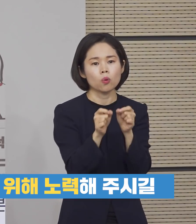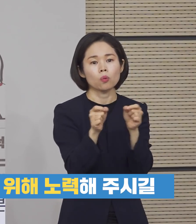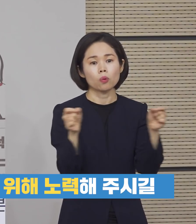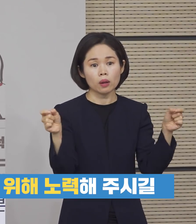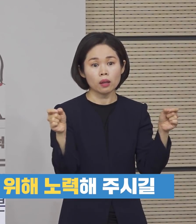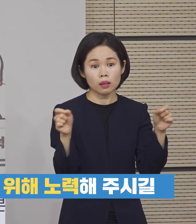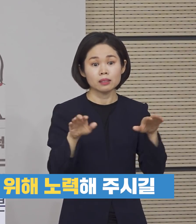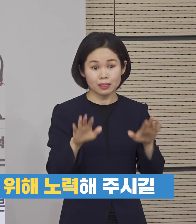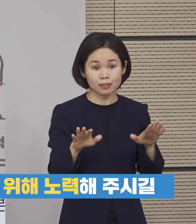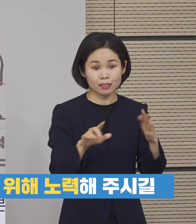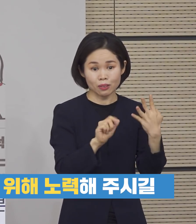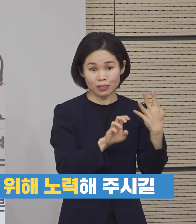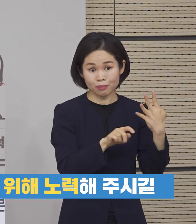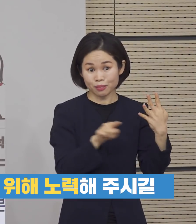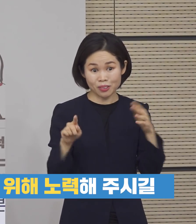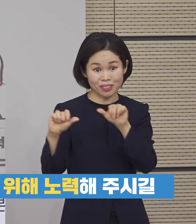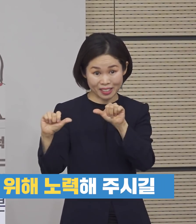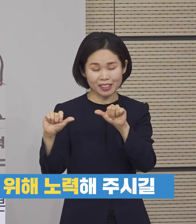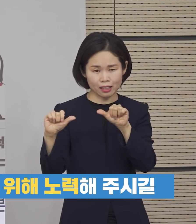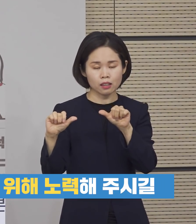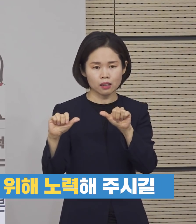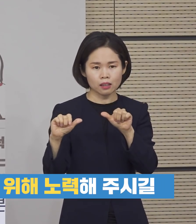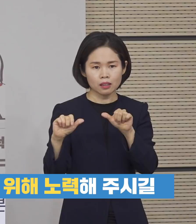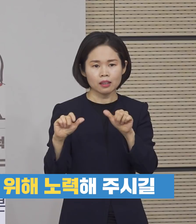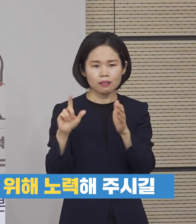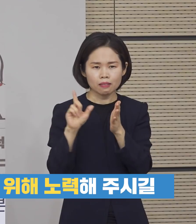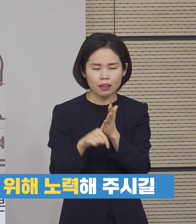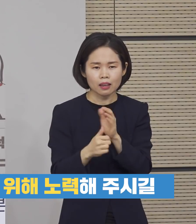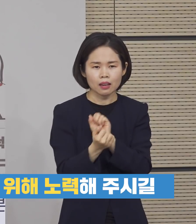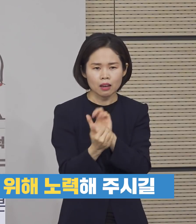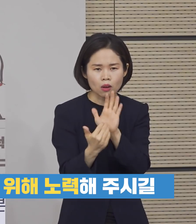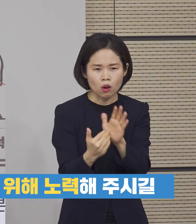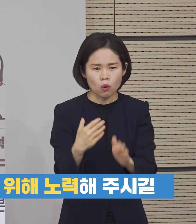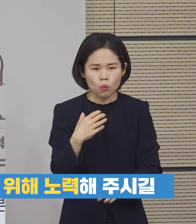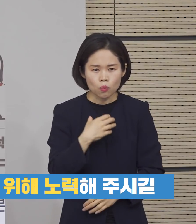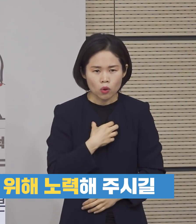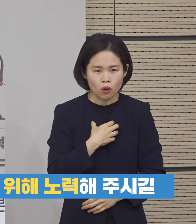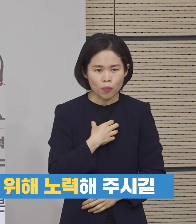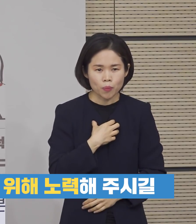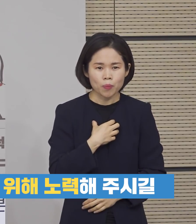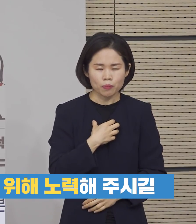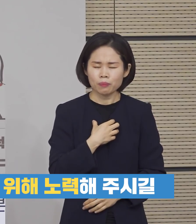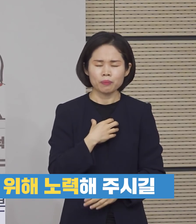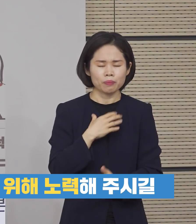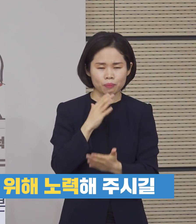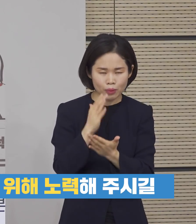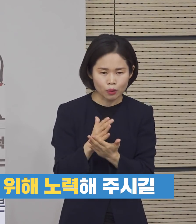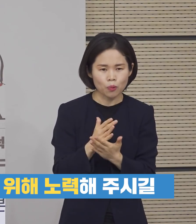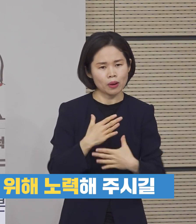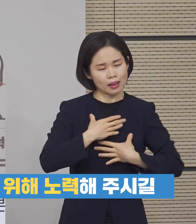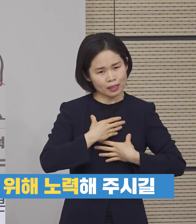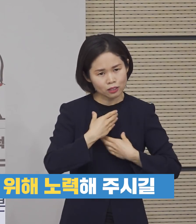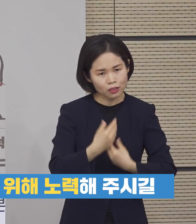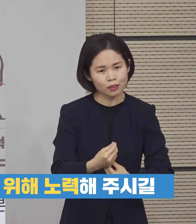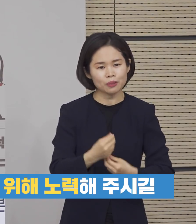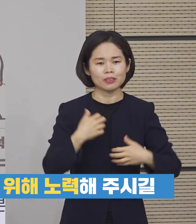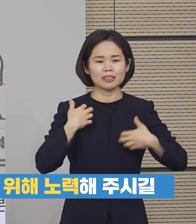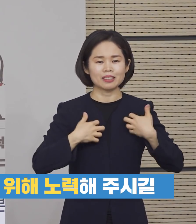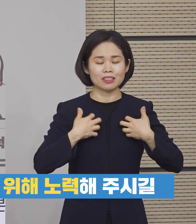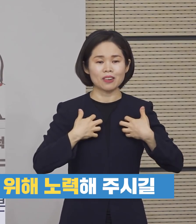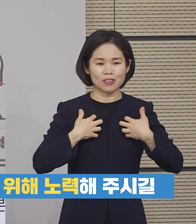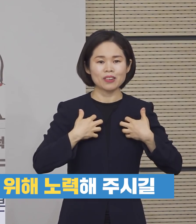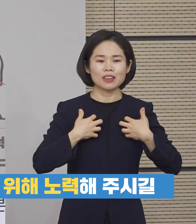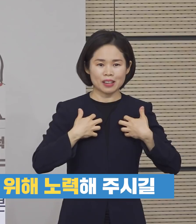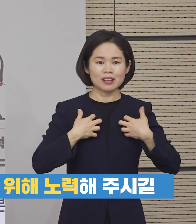2020년의 긴 연휴가 국민들께서 감염병 위협으로부터 새로운 질서를 만들고